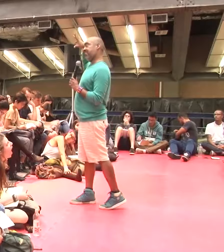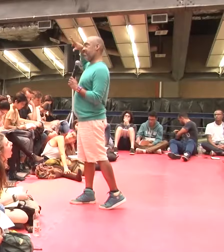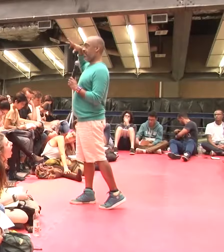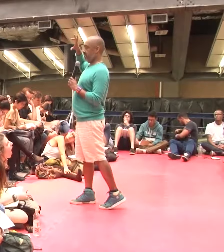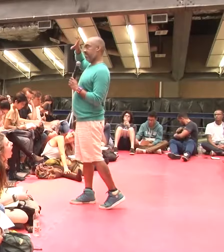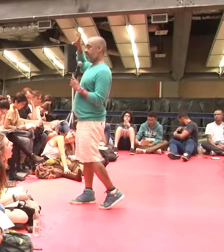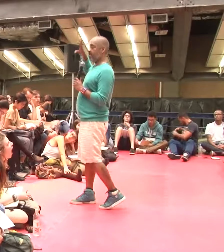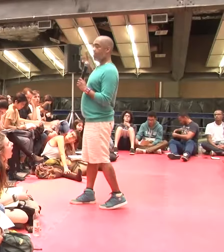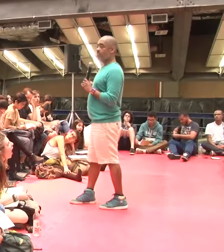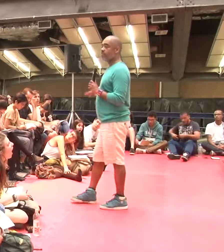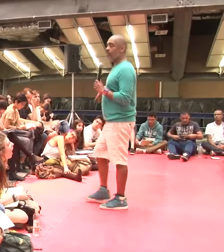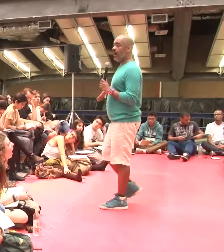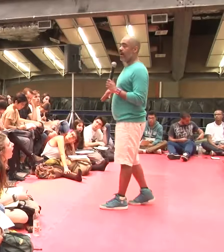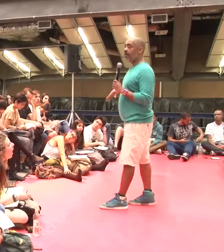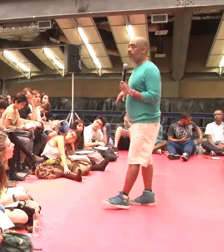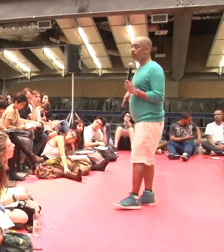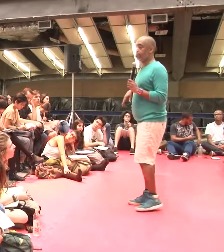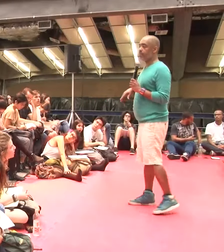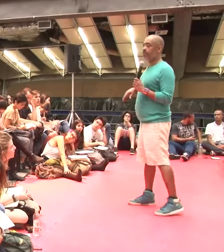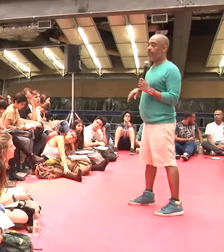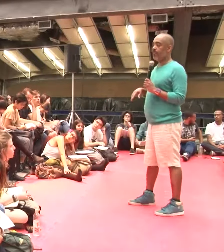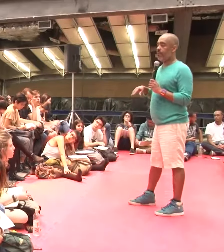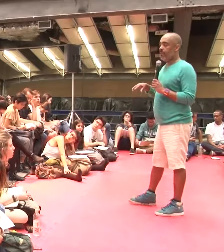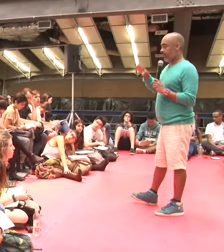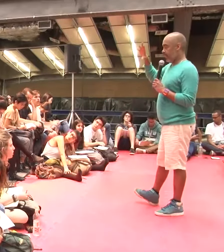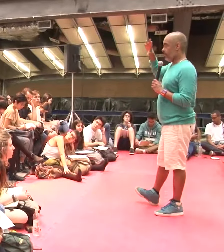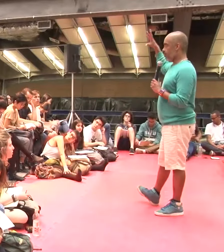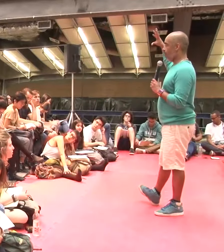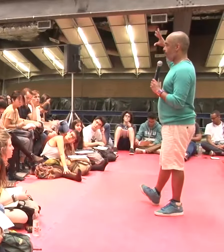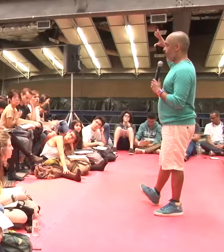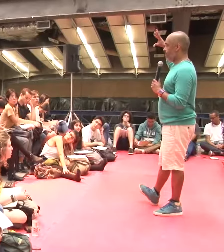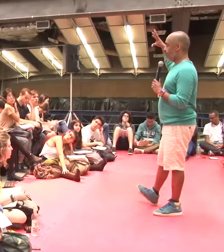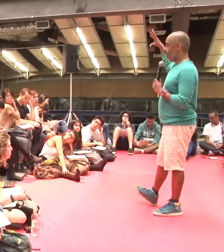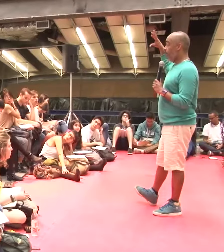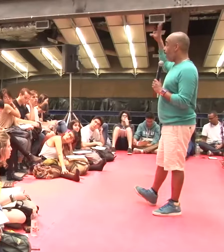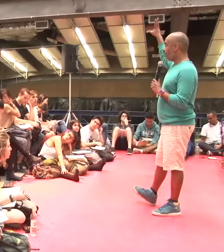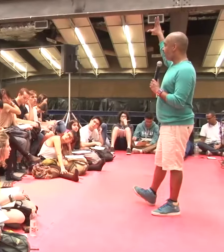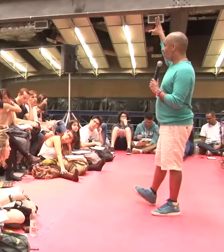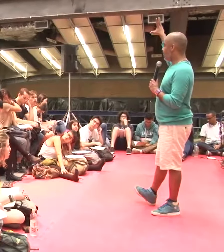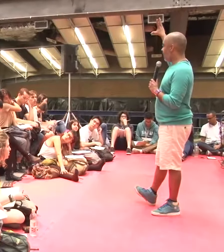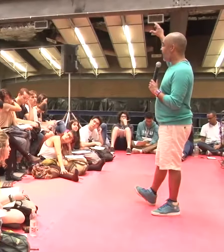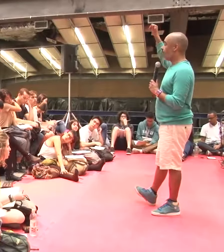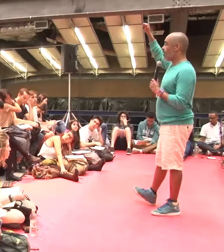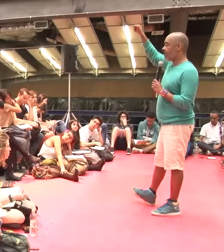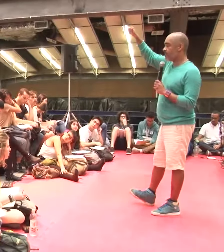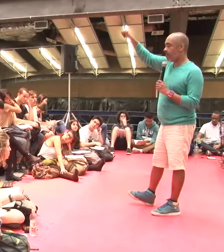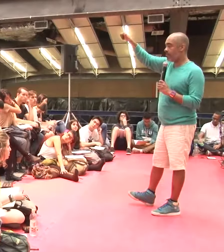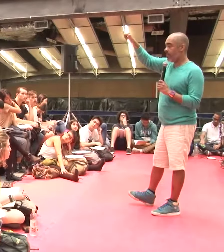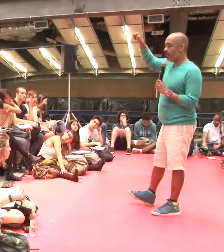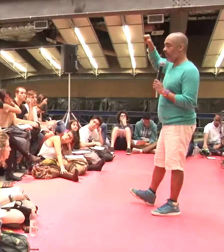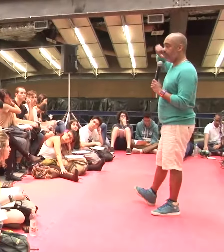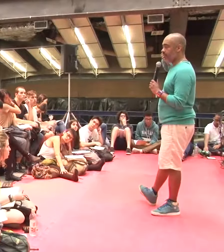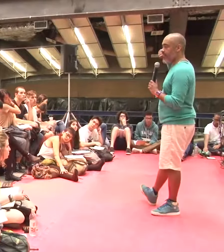porque continua um tosco, né, de João Romão, podem ter a ver com ela, como é o caso da